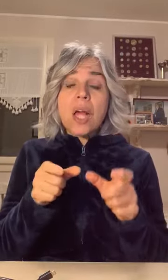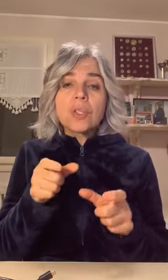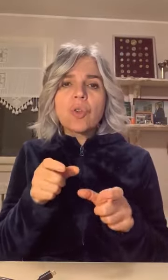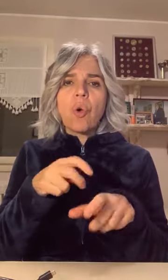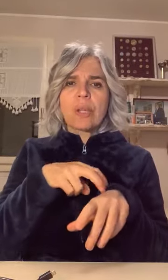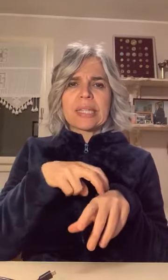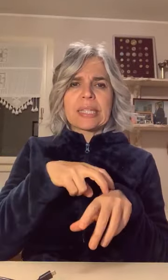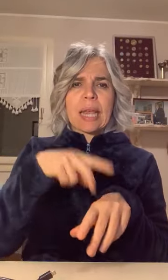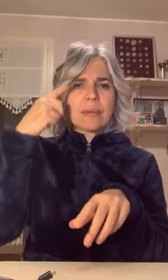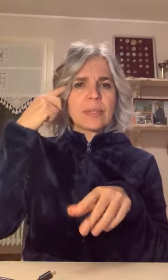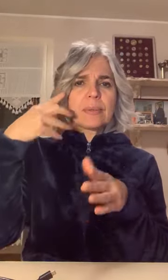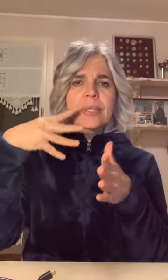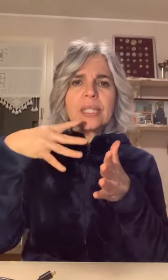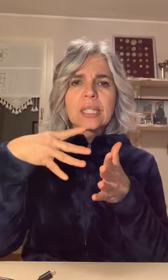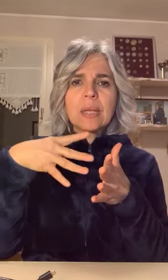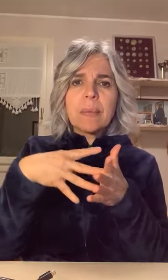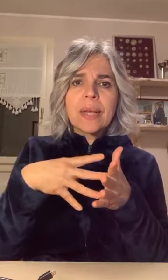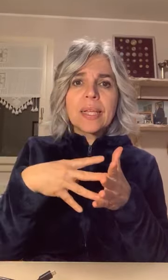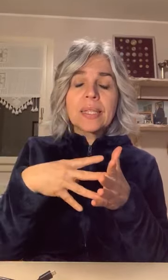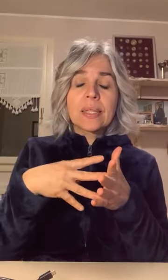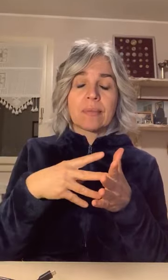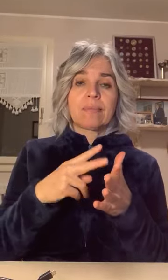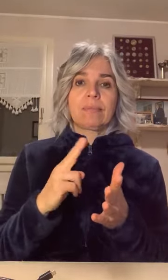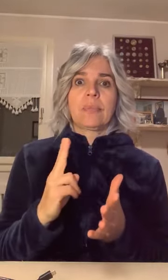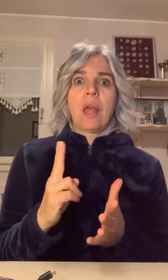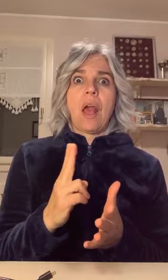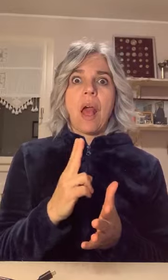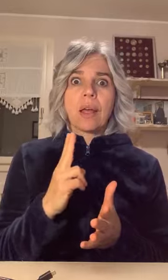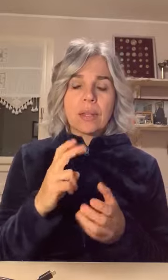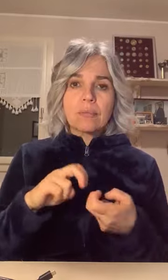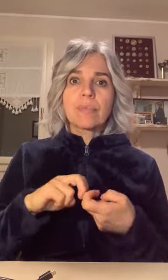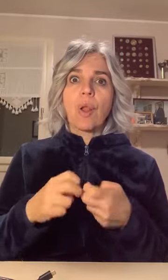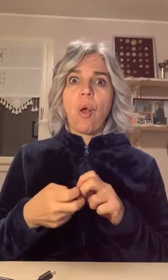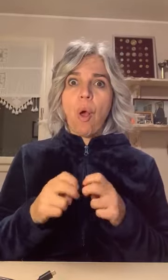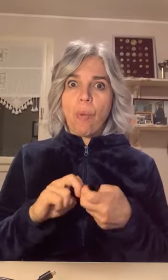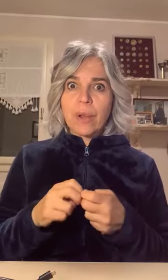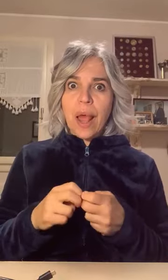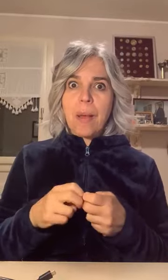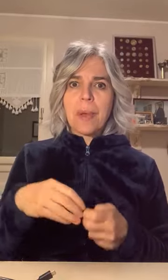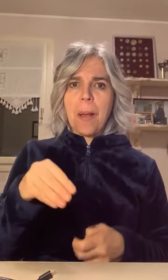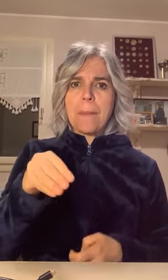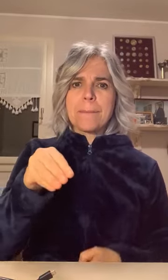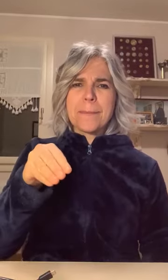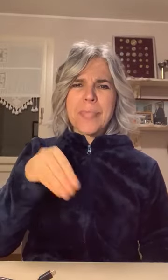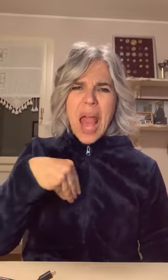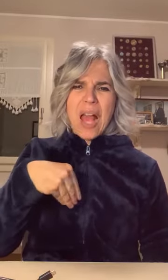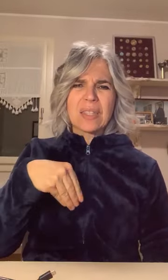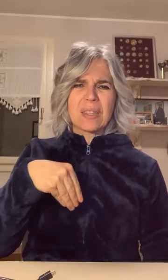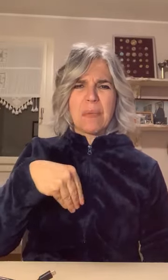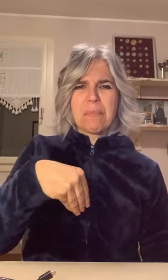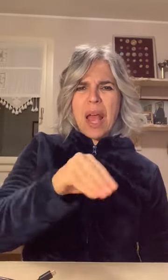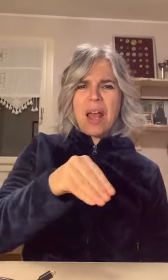persone. Quindi stiamo vedendo e abbiamo visto, ci sono delle notizie che ci